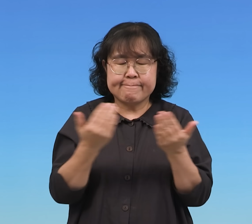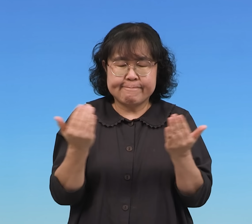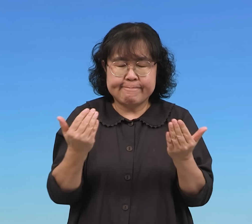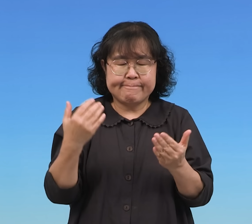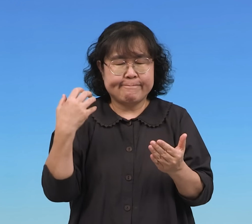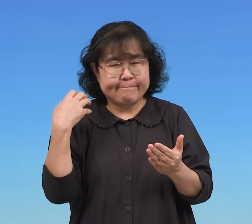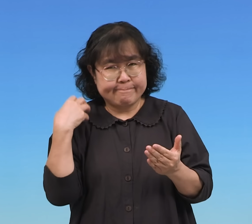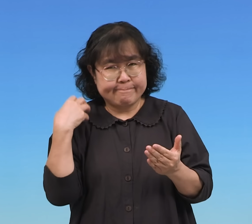내용입니다.